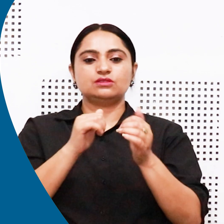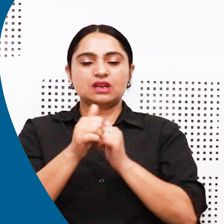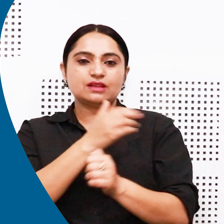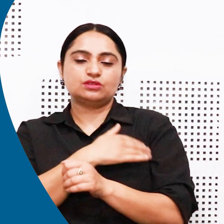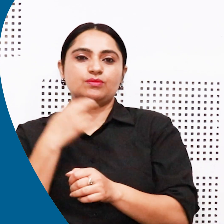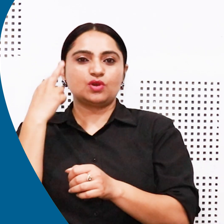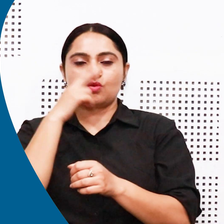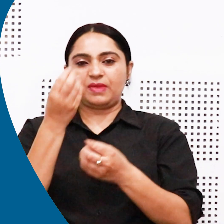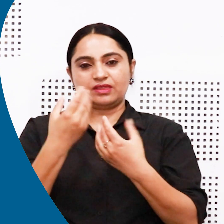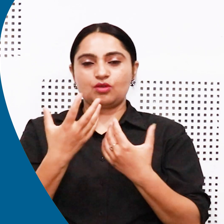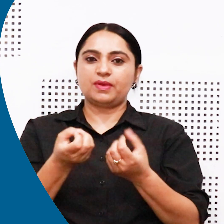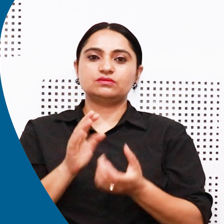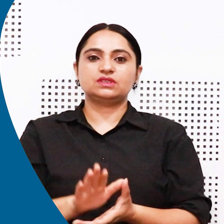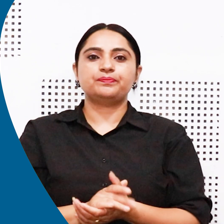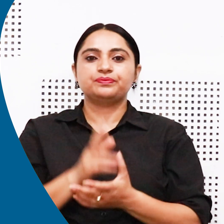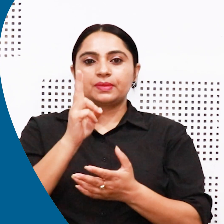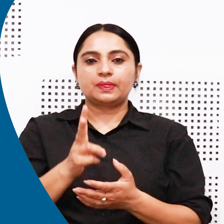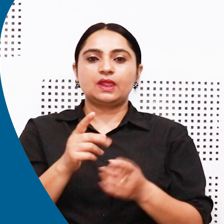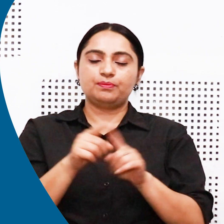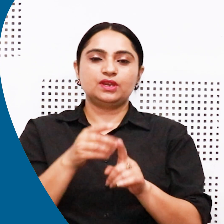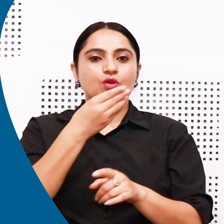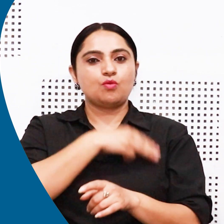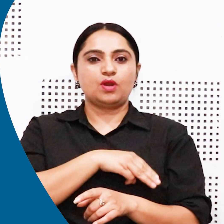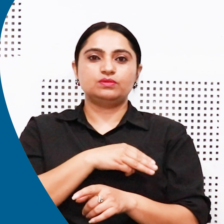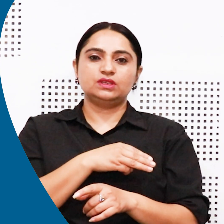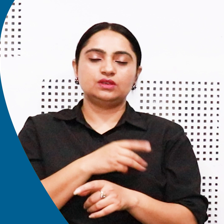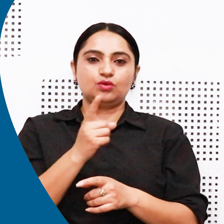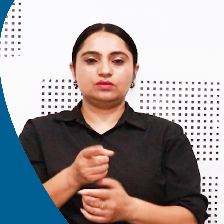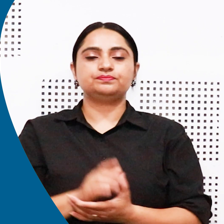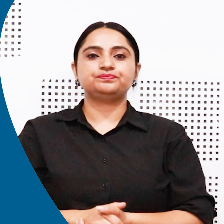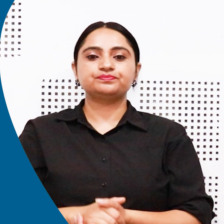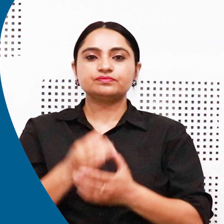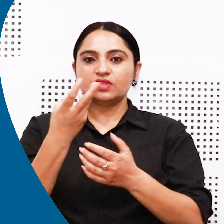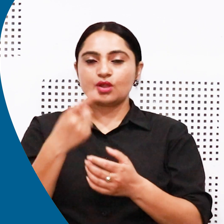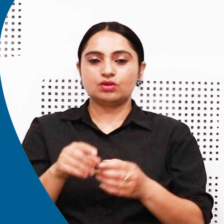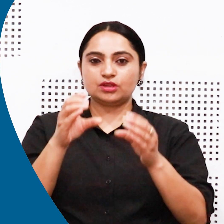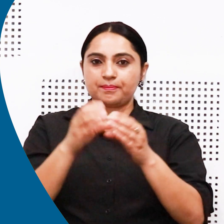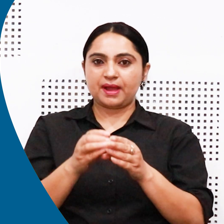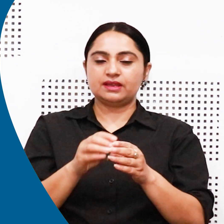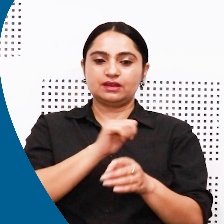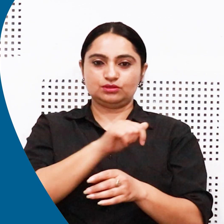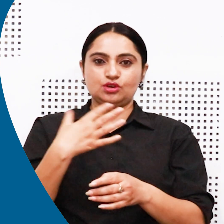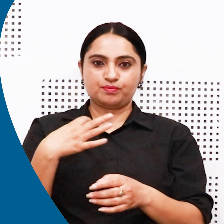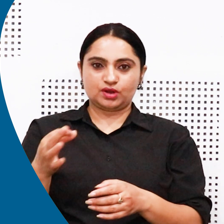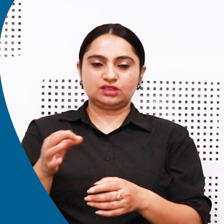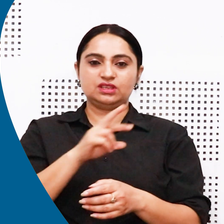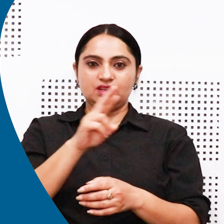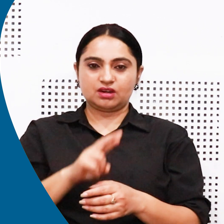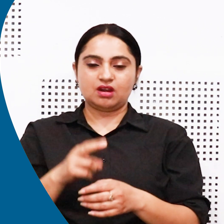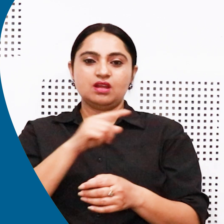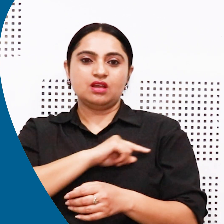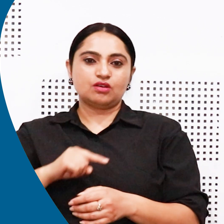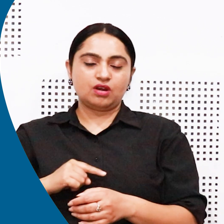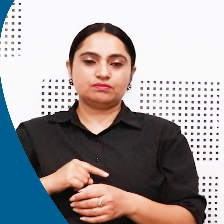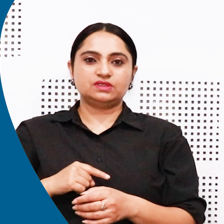रूपमा दिने गरेको पाइन्छ। त्यो एउटा उपलब्धिमूलक नै कार्यक्रम हो। कतिपय पालिकाका जनप्रतिनिधि र